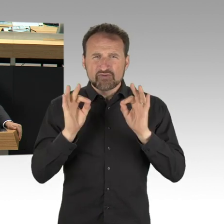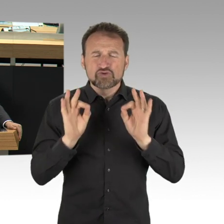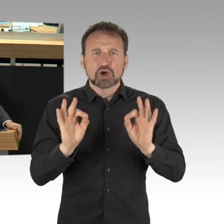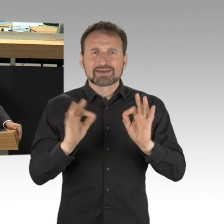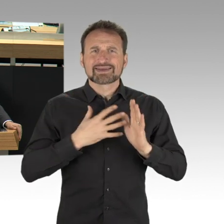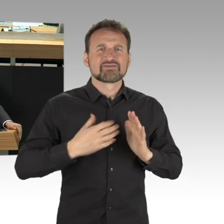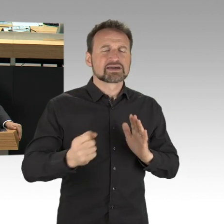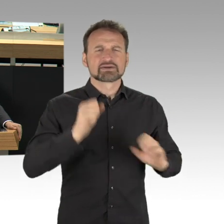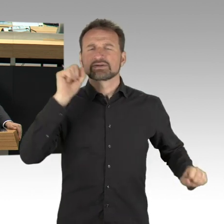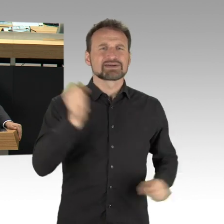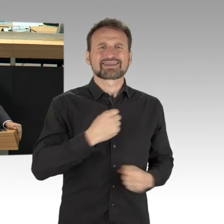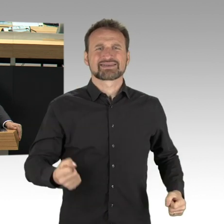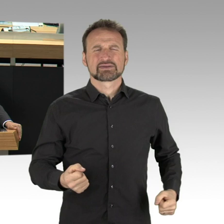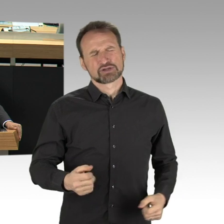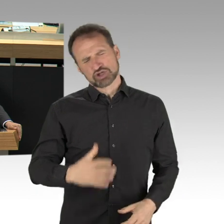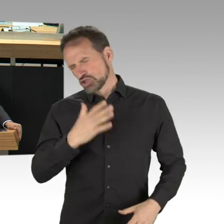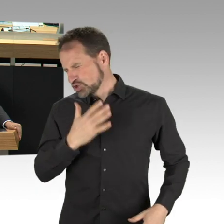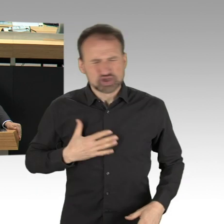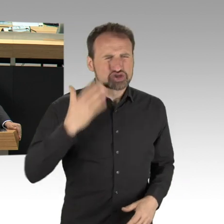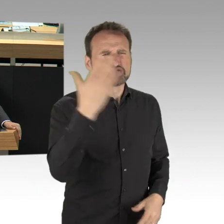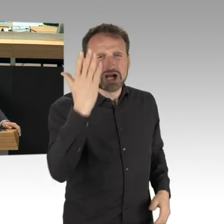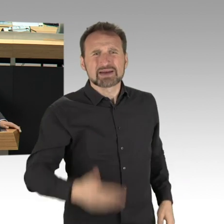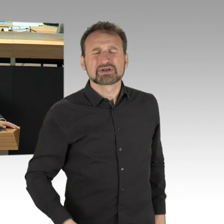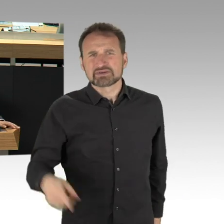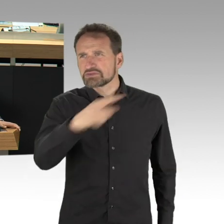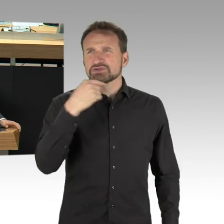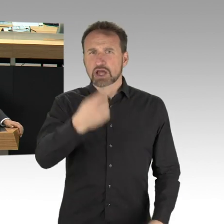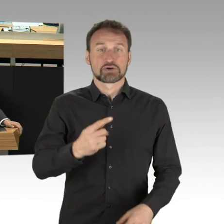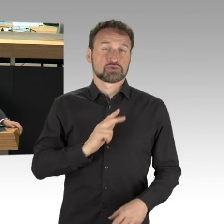dass Sozialdemokraten wegschauen oder relativieren.